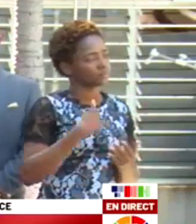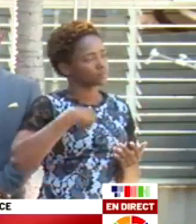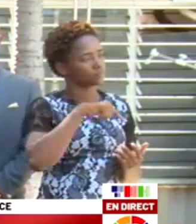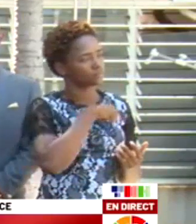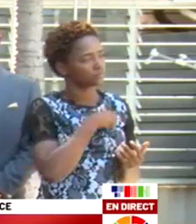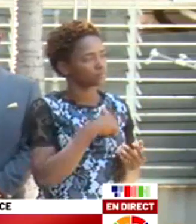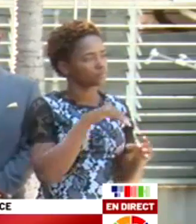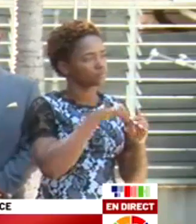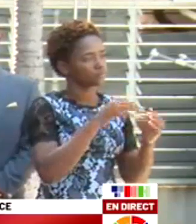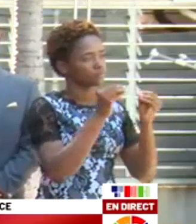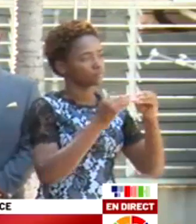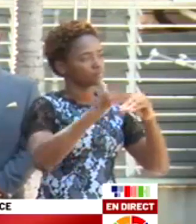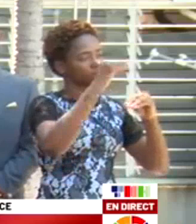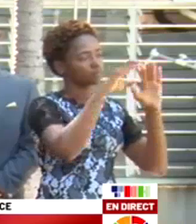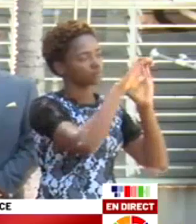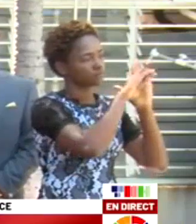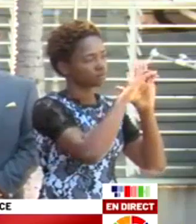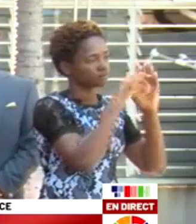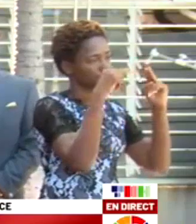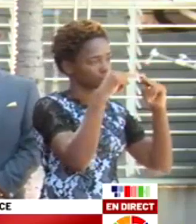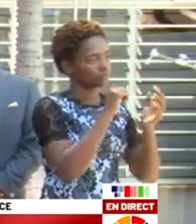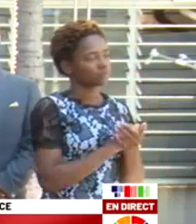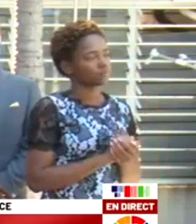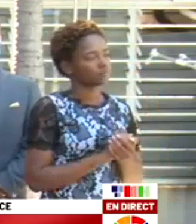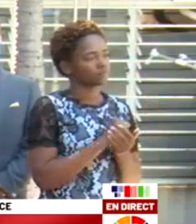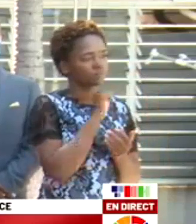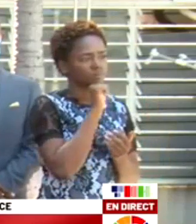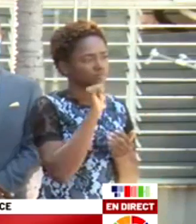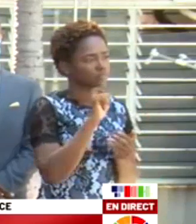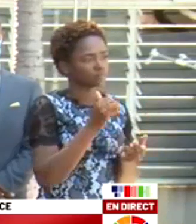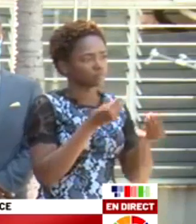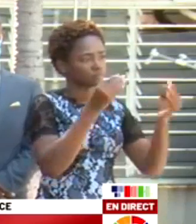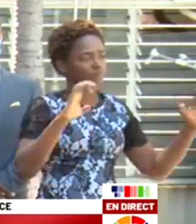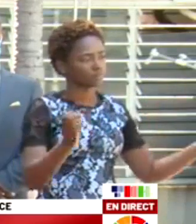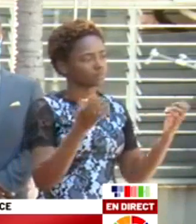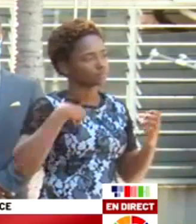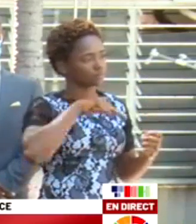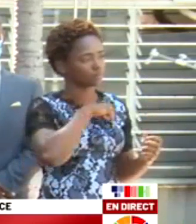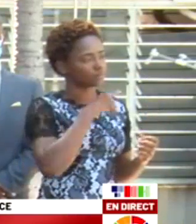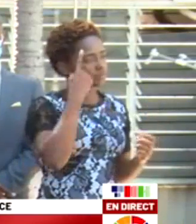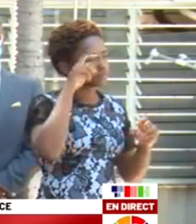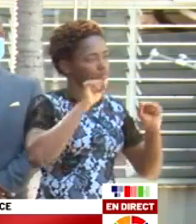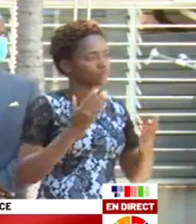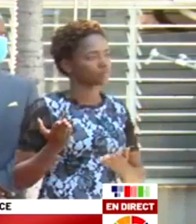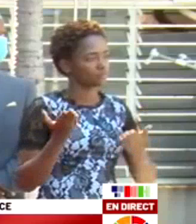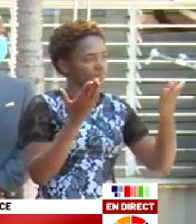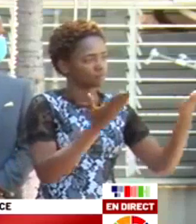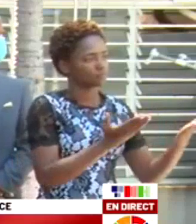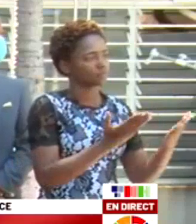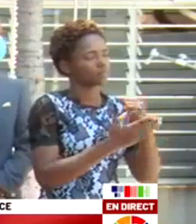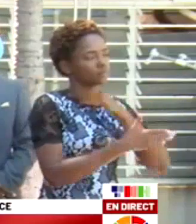nous-mêmes, au plus haut niveau de l'État, nous pas ménager effort nous pour nous capables de mettre le